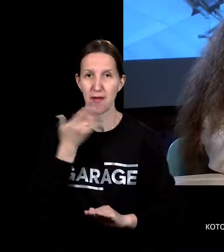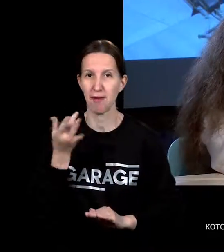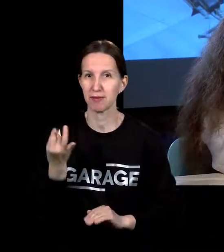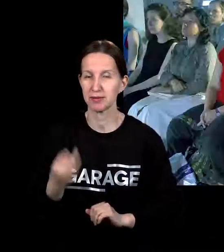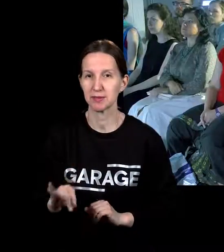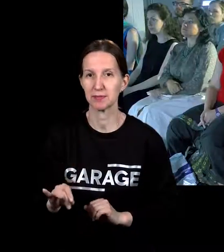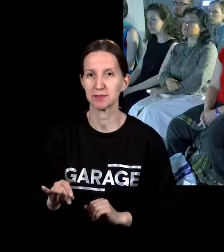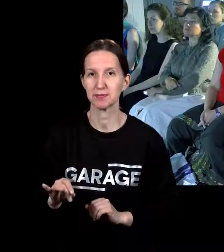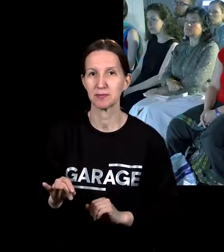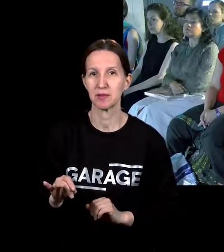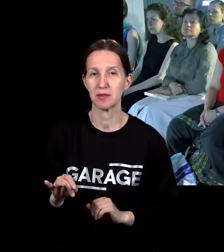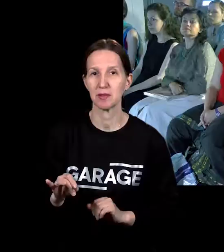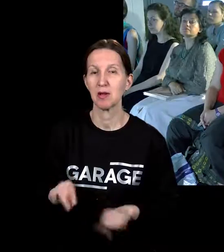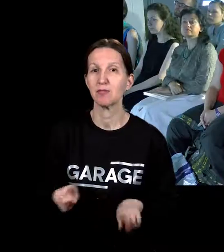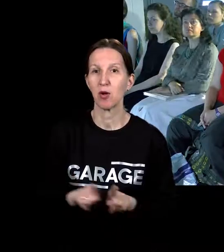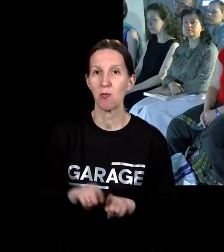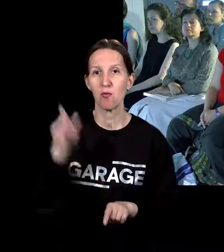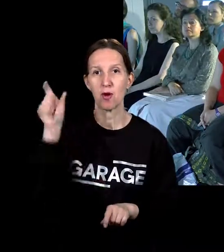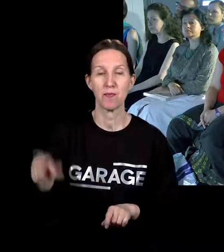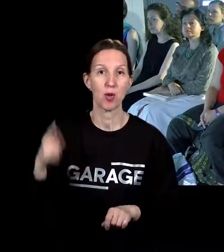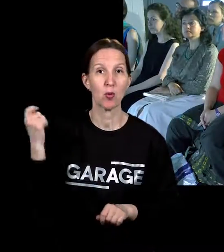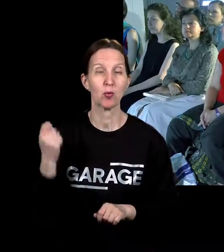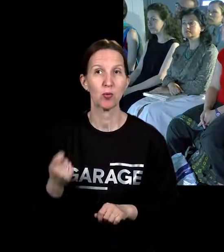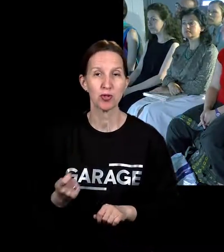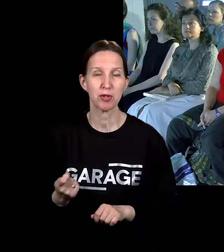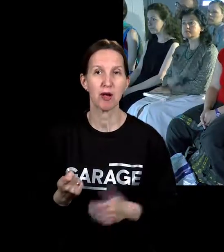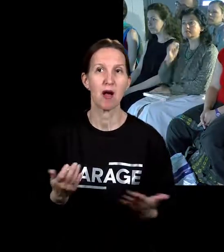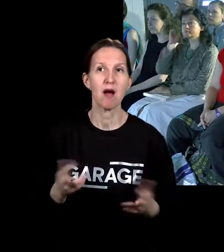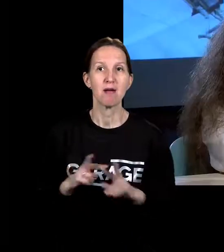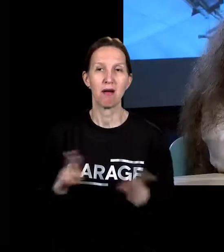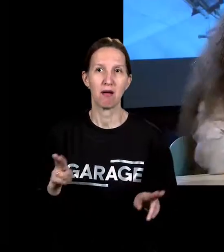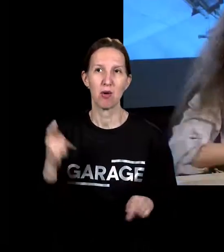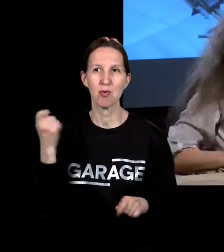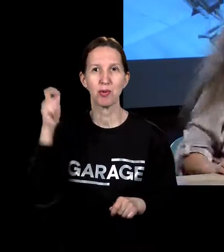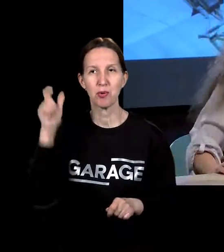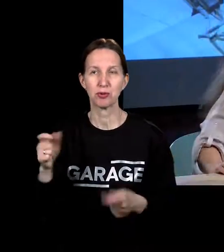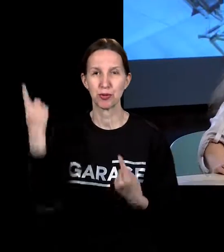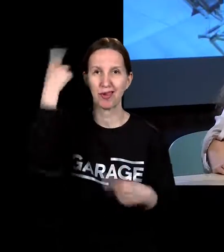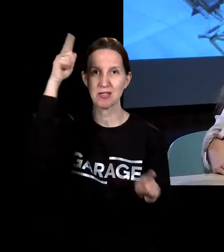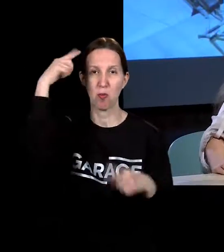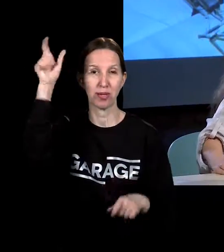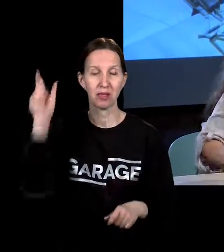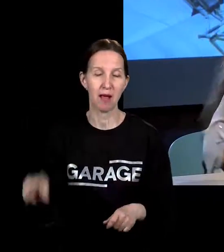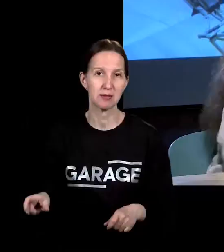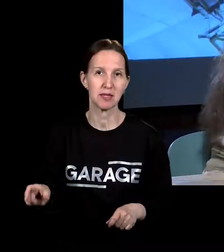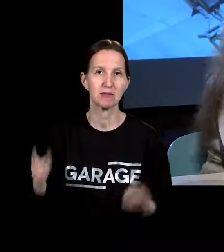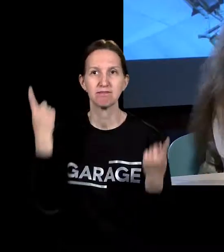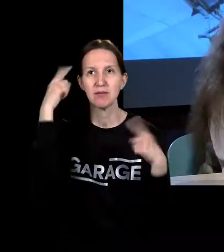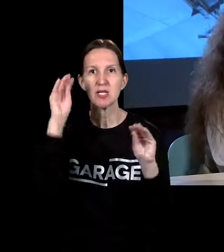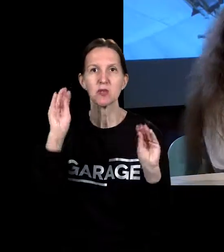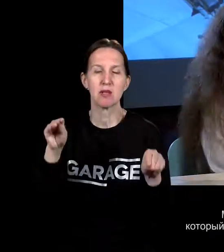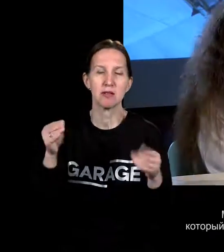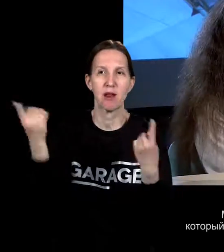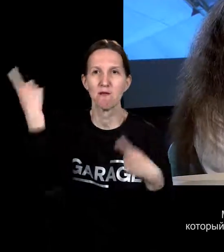лекций. Такую фигуру, как художника, как изобретателя, художника, как создателя неких фантастических